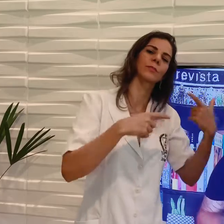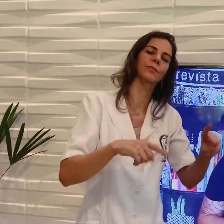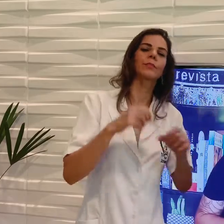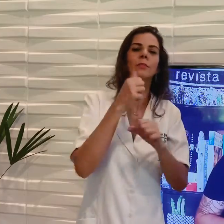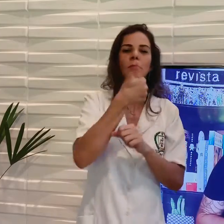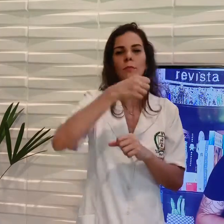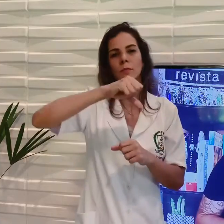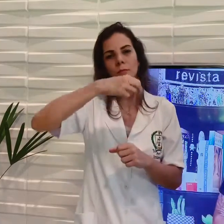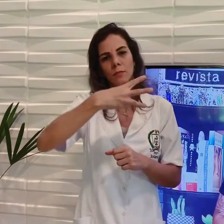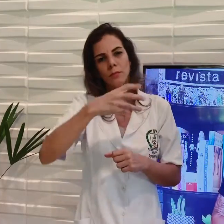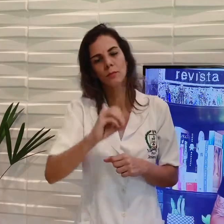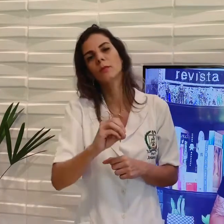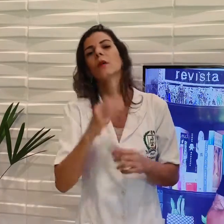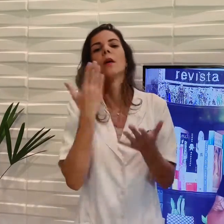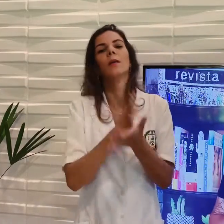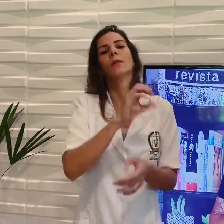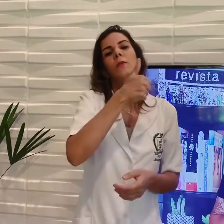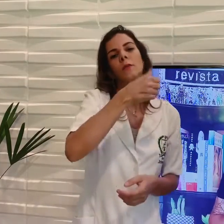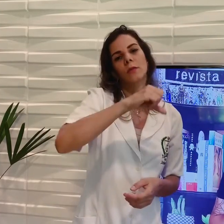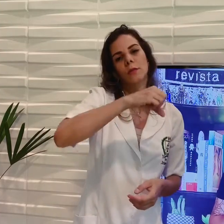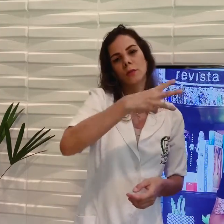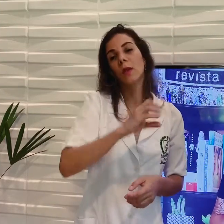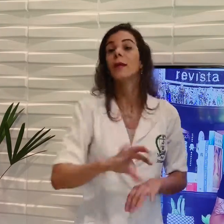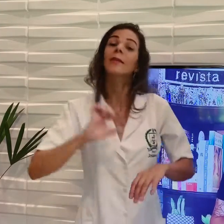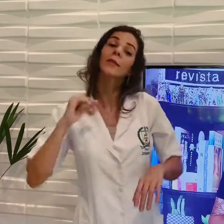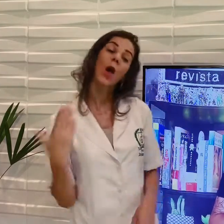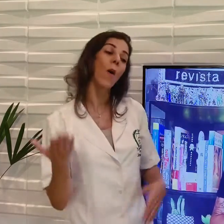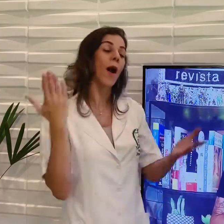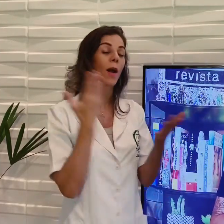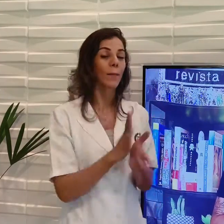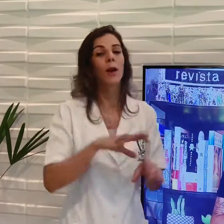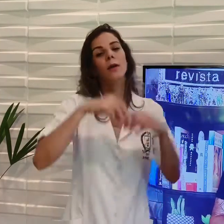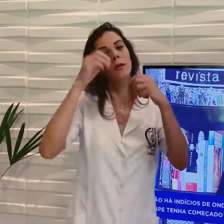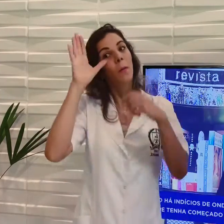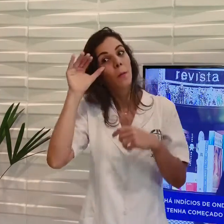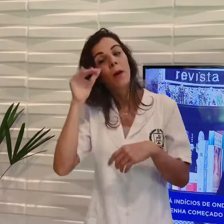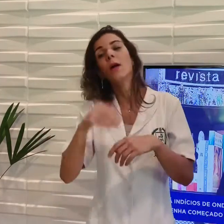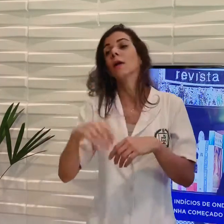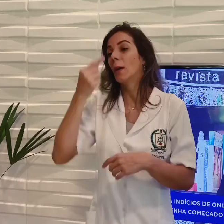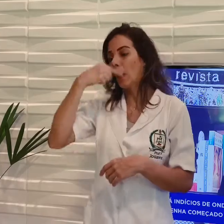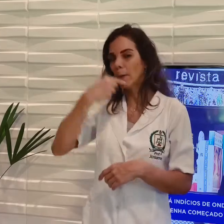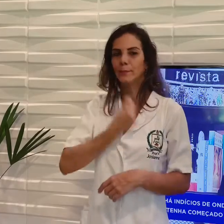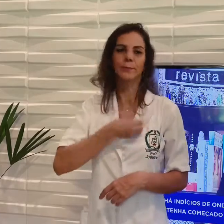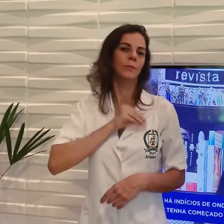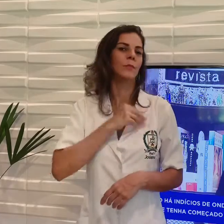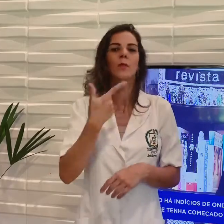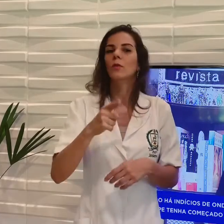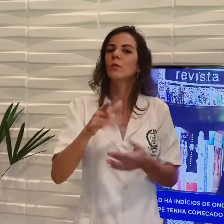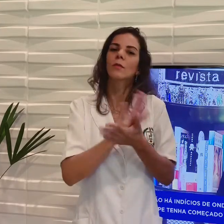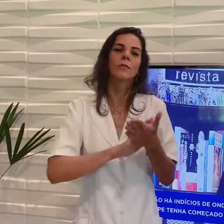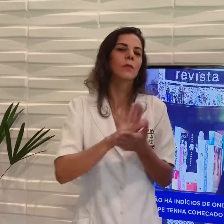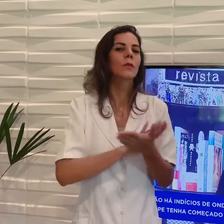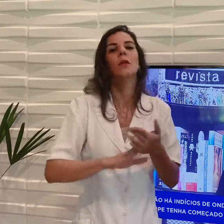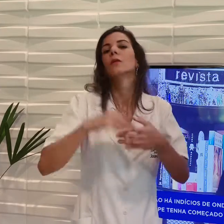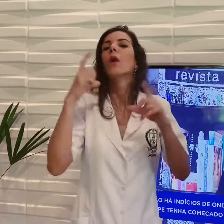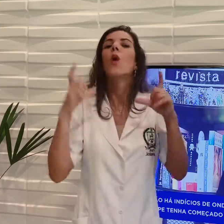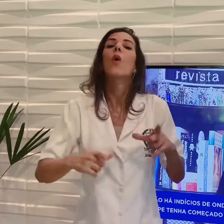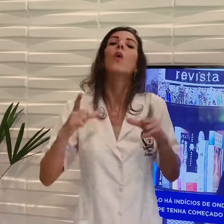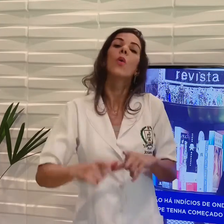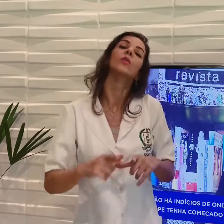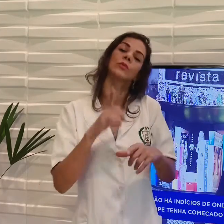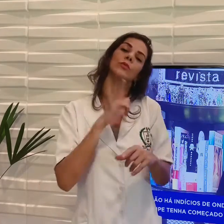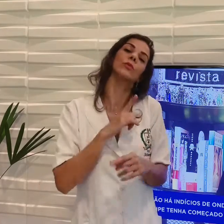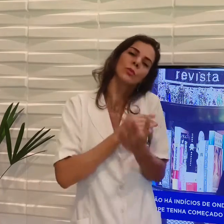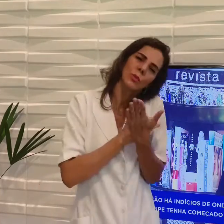terminando em 1931. É isso, para matar aqui a curiosidade, a gripe espanhola, não há nenhum indício de onde de fato ela